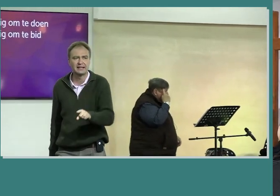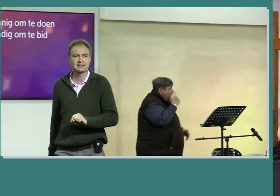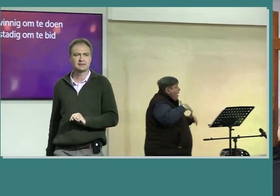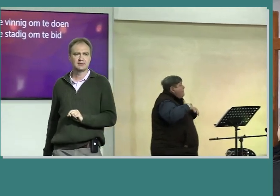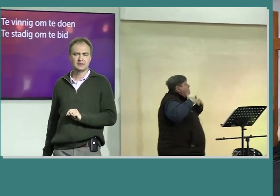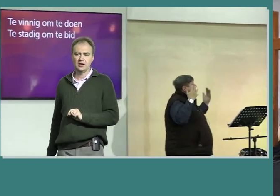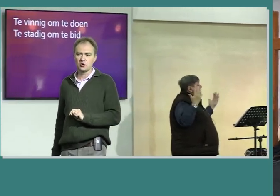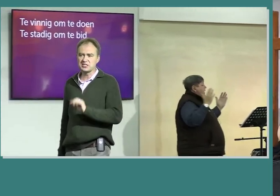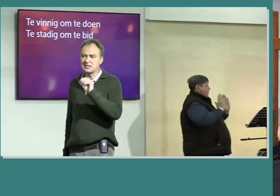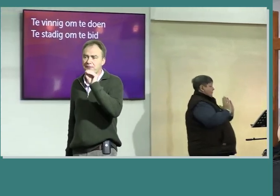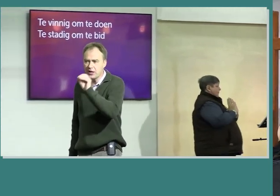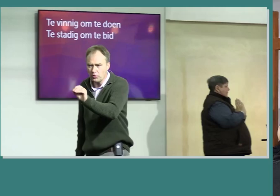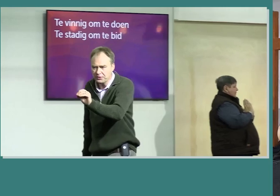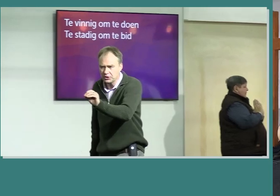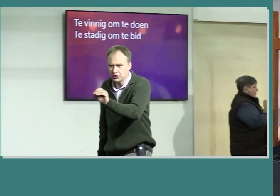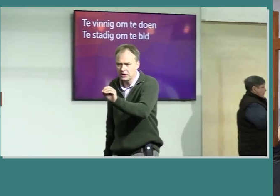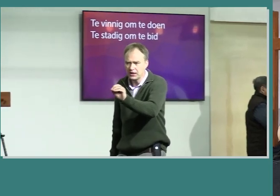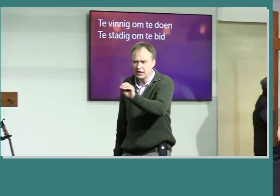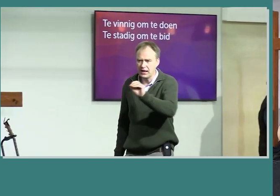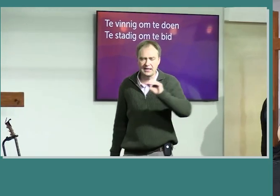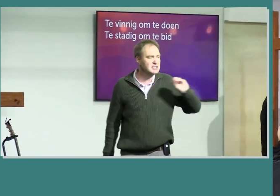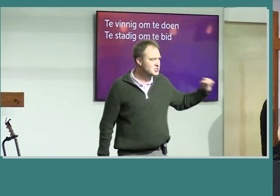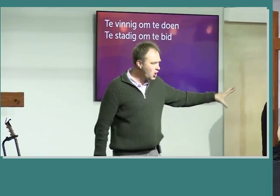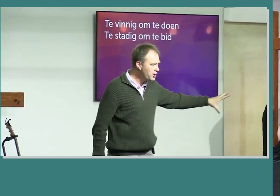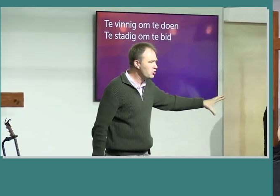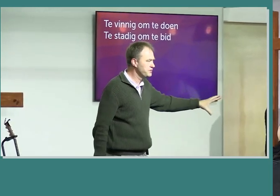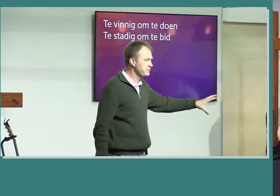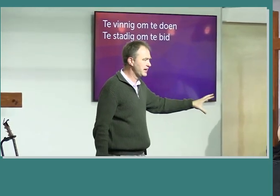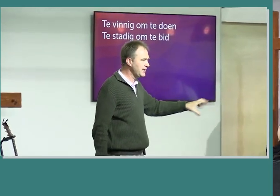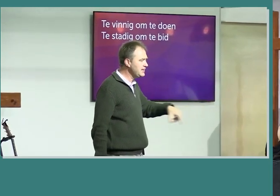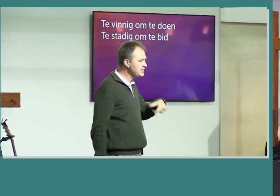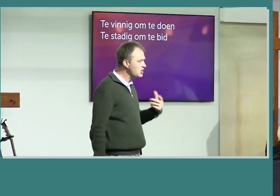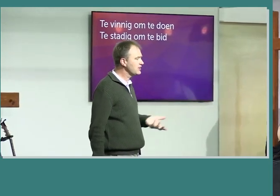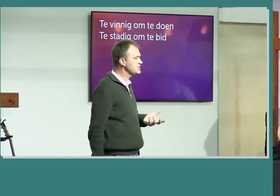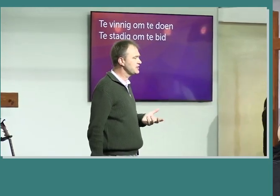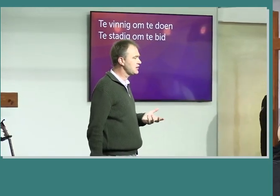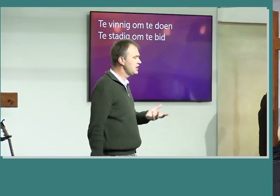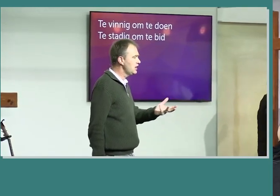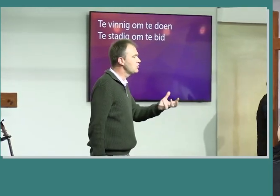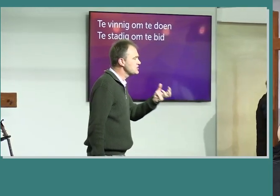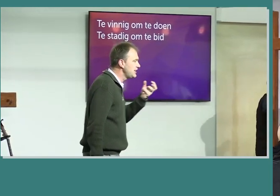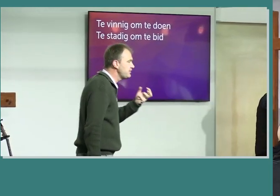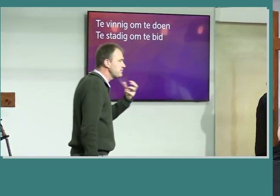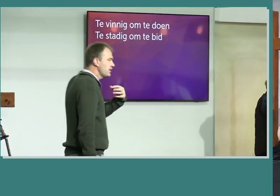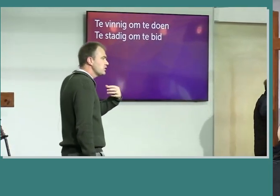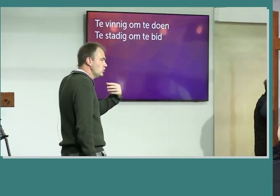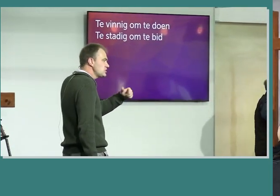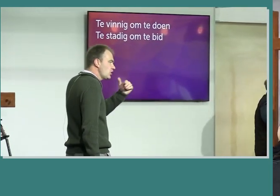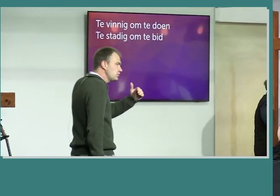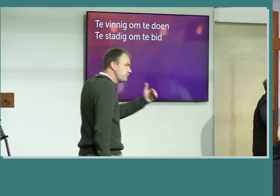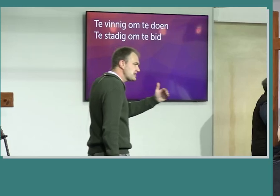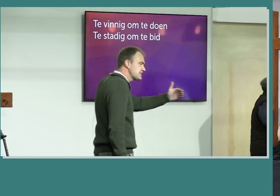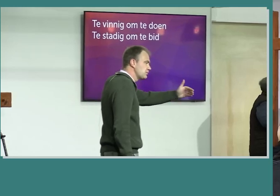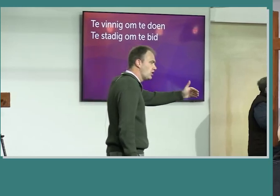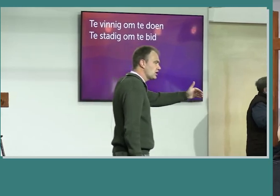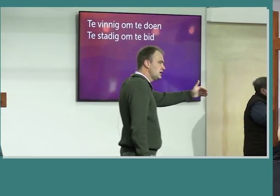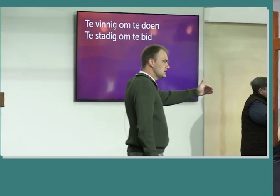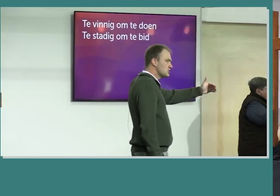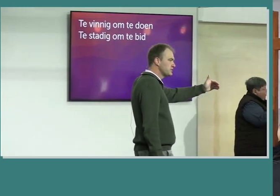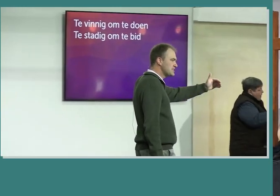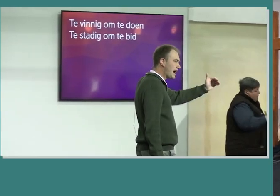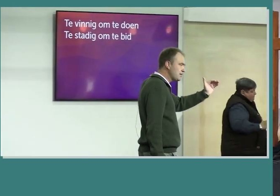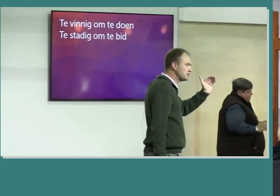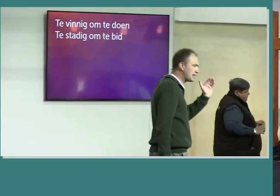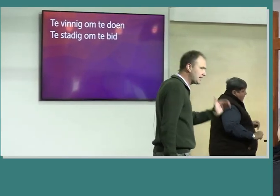bid ons is te vinnig om te doen en te stadig om te bid en hier is ook iets wat ek in ons leven wat ons dalk moet vaster maak